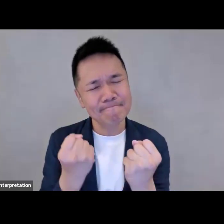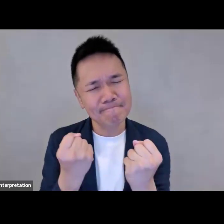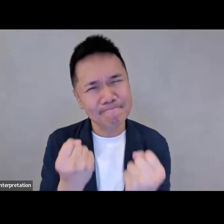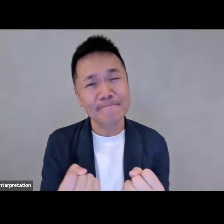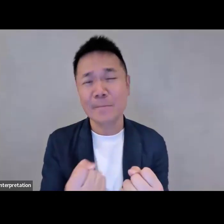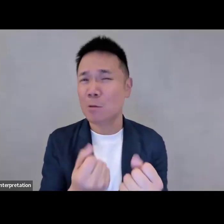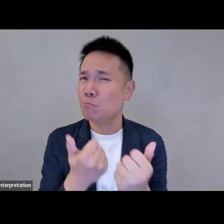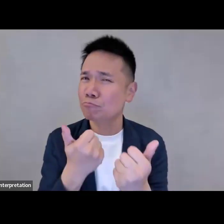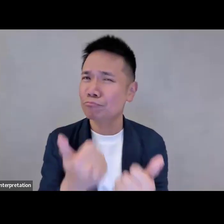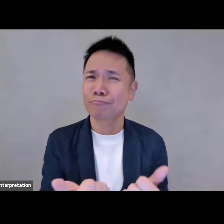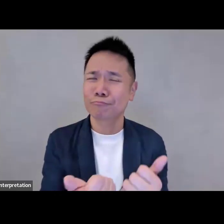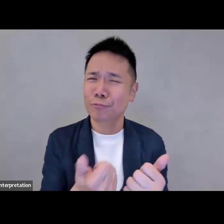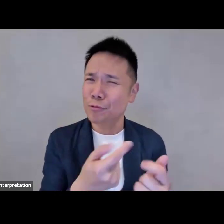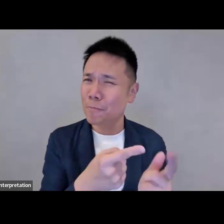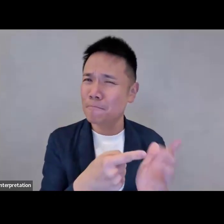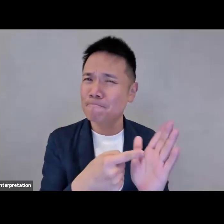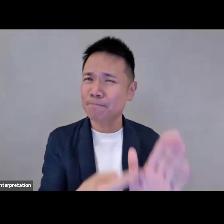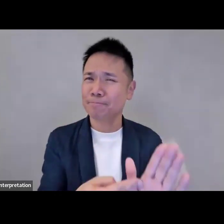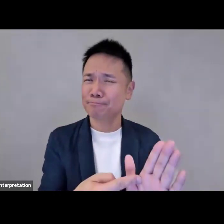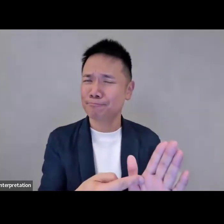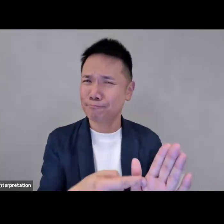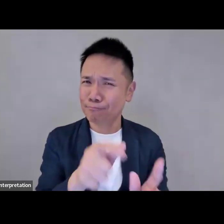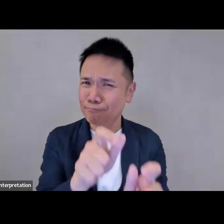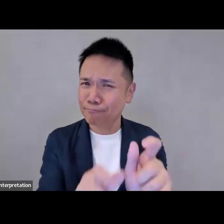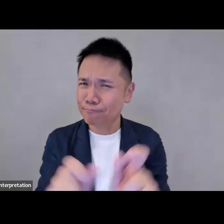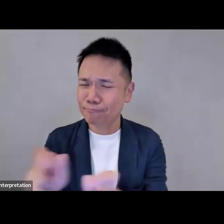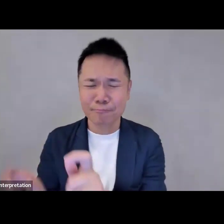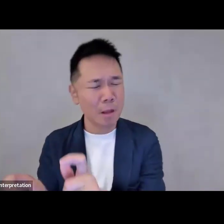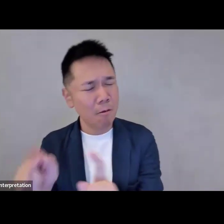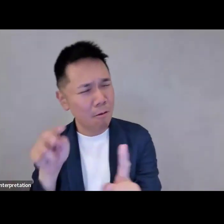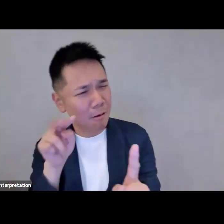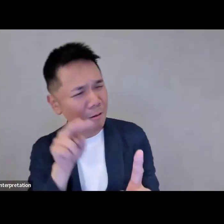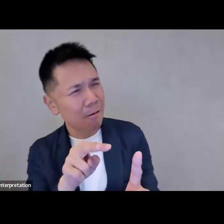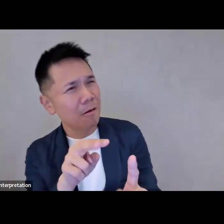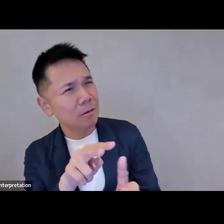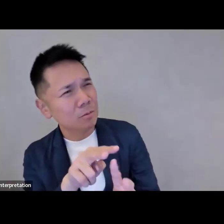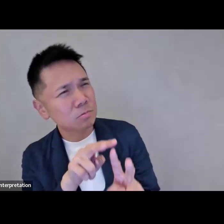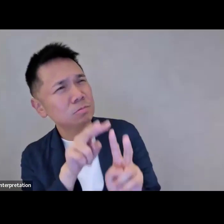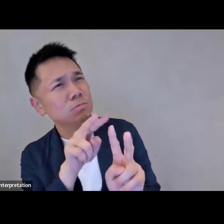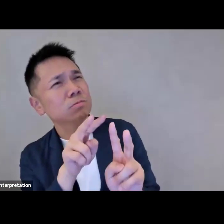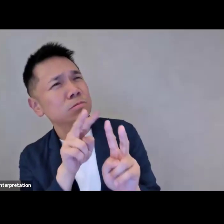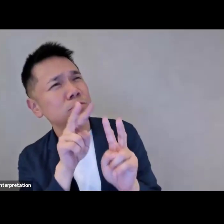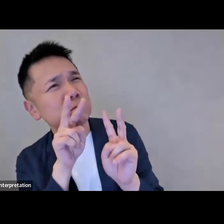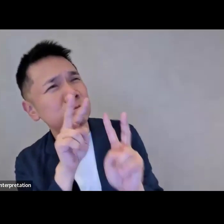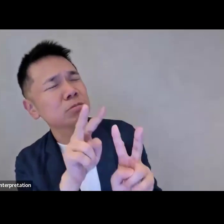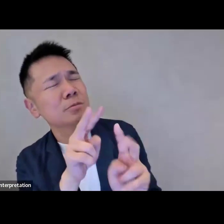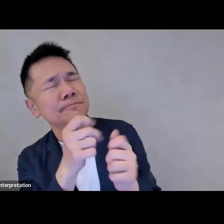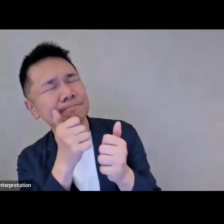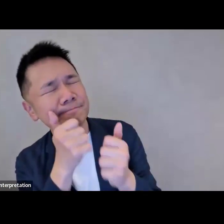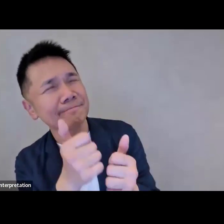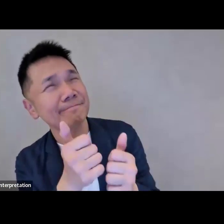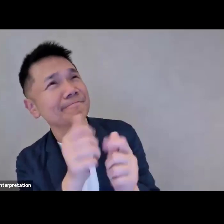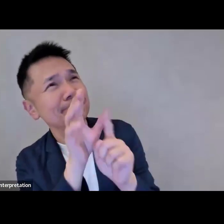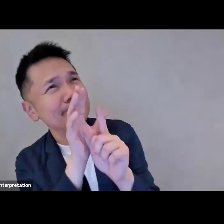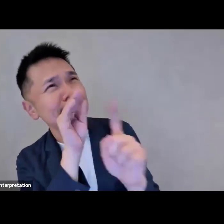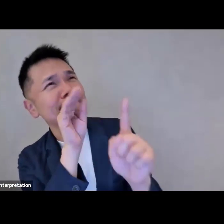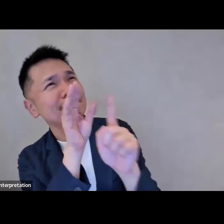我在座参加我们这个追思会，相信他大家都有同感。